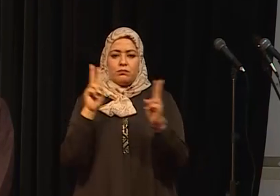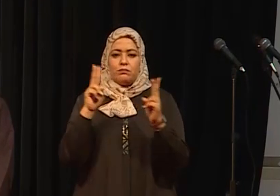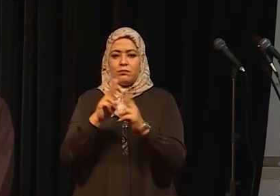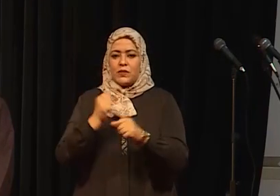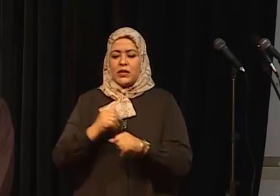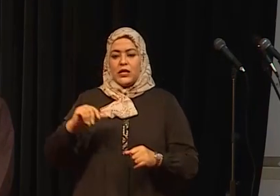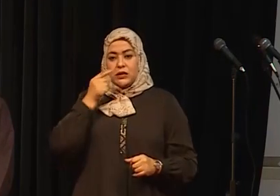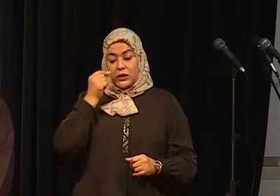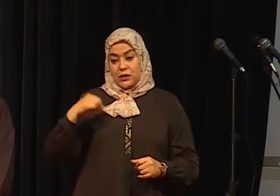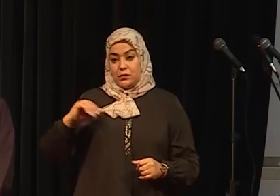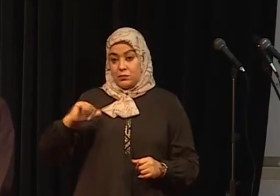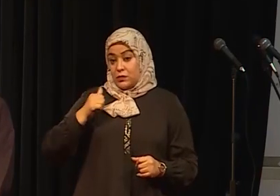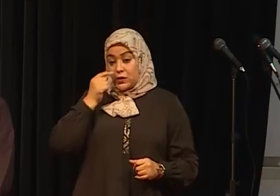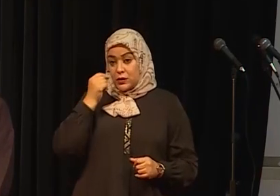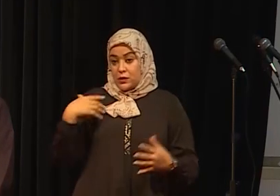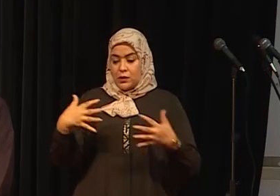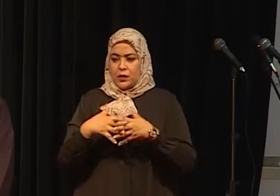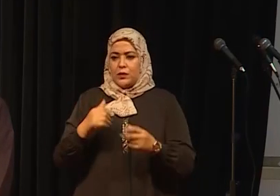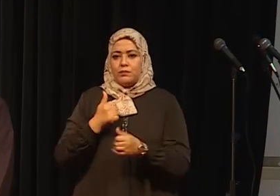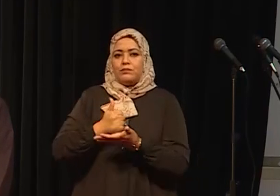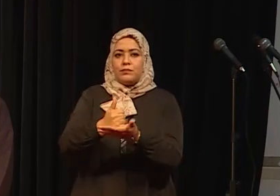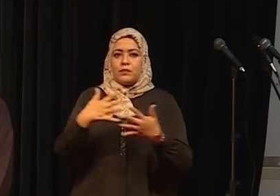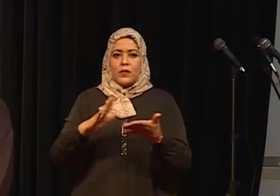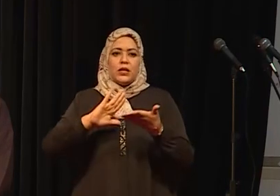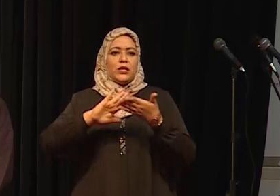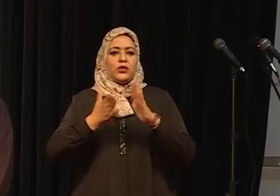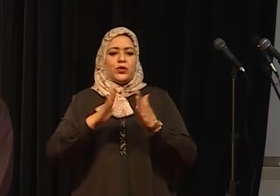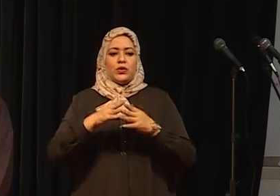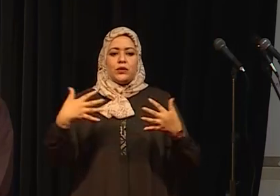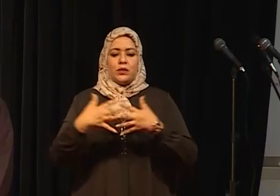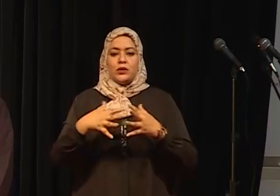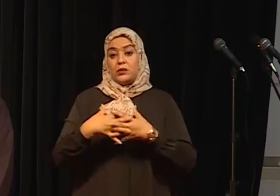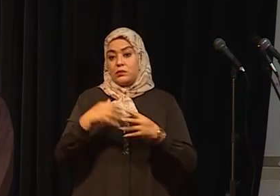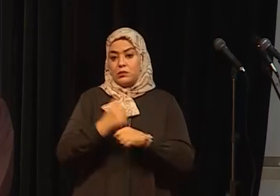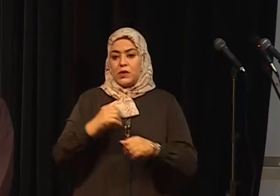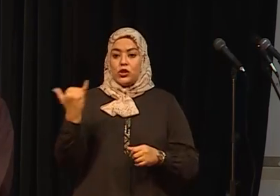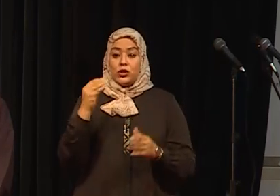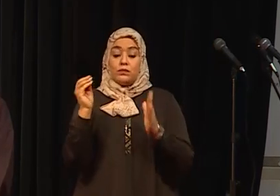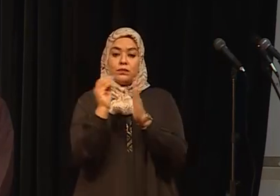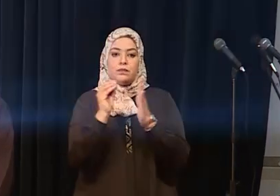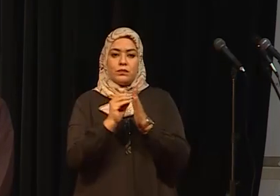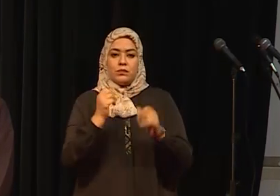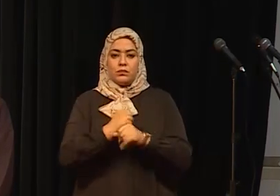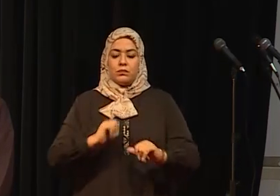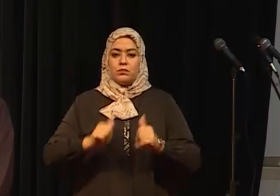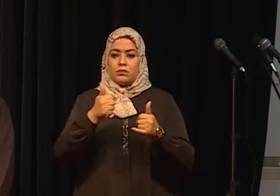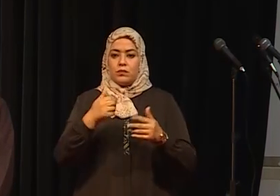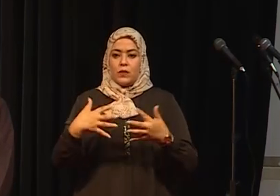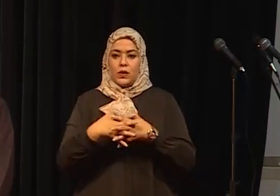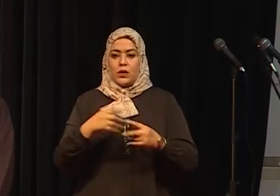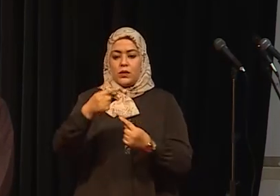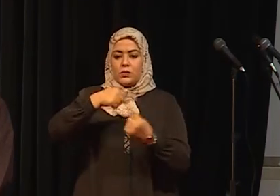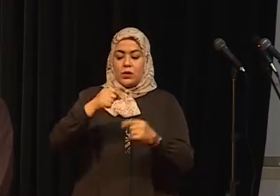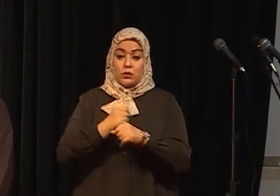ذات الطابع الشخصي، والمنضوية في جمعيات العالمية للخصوصية جي بي آ Global